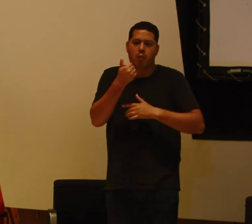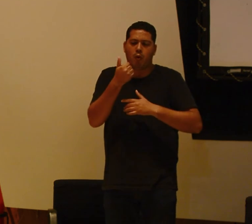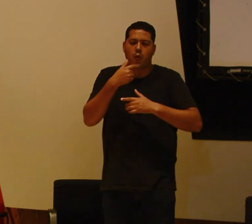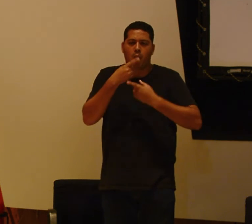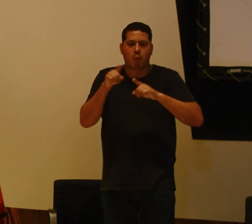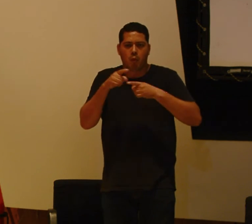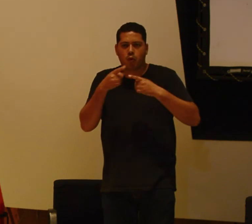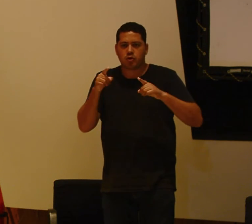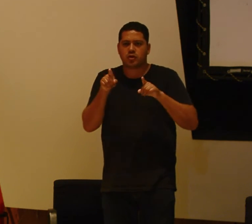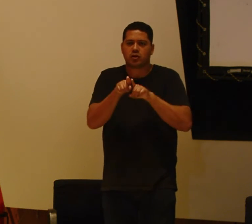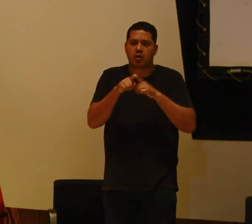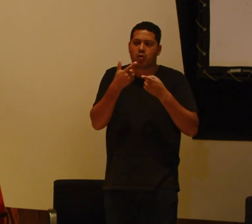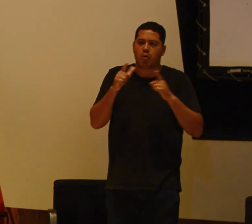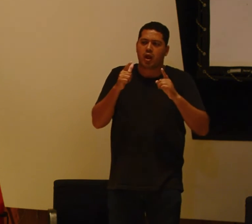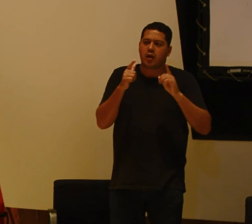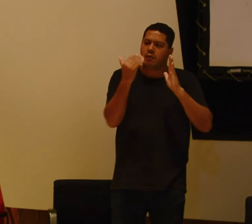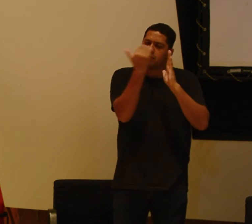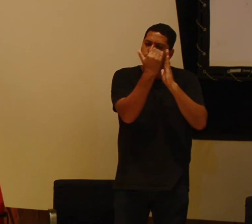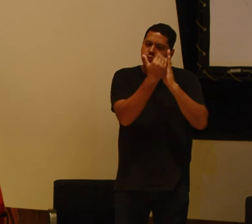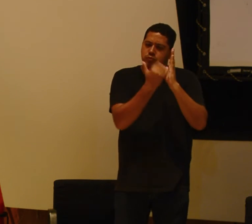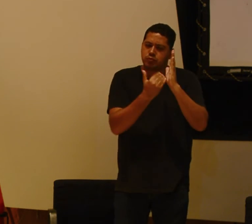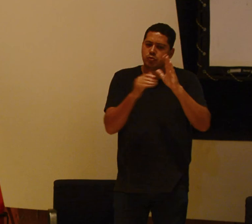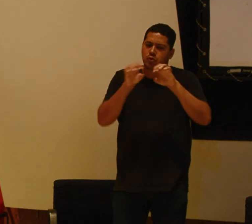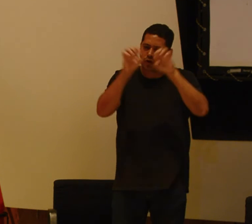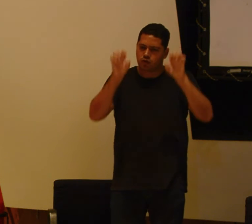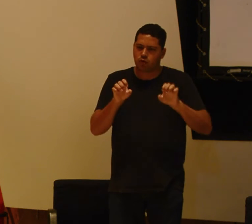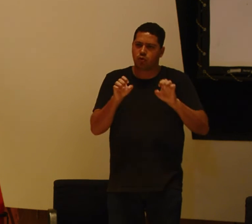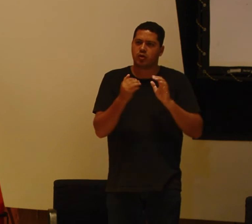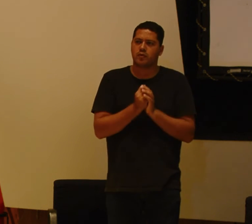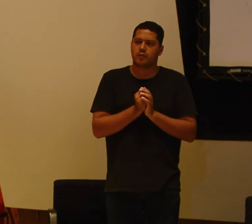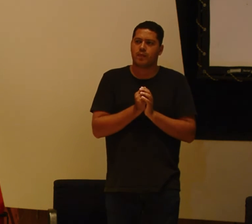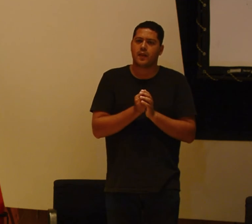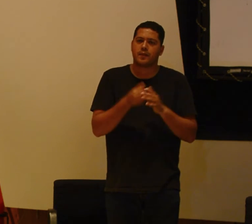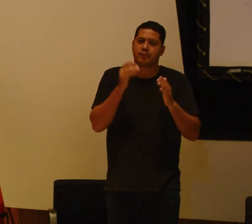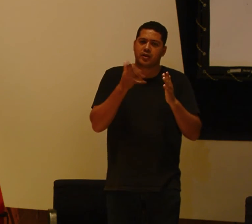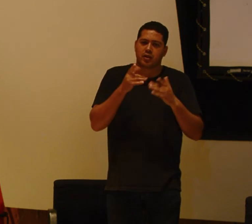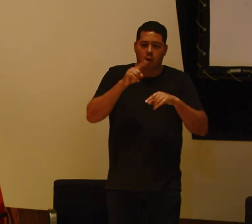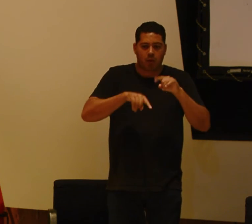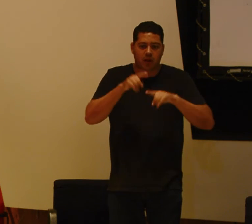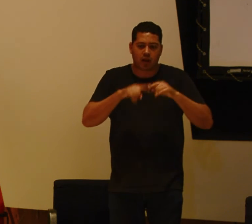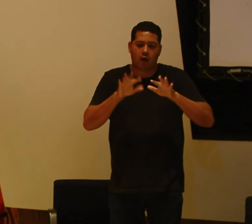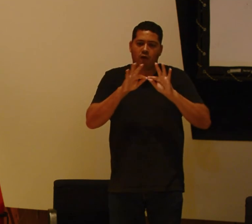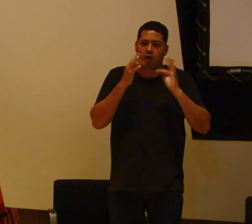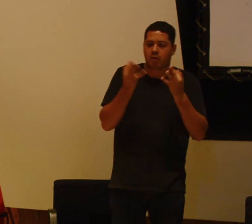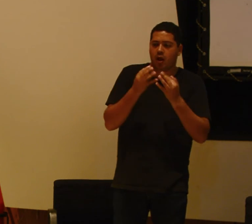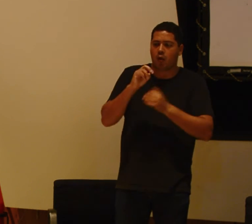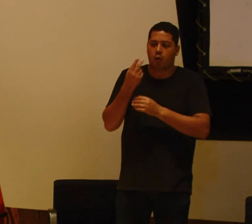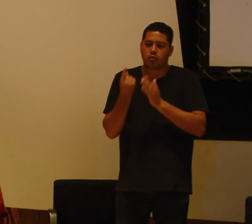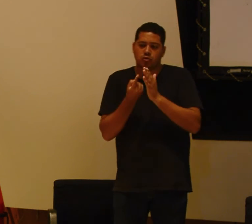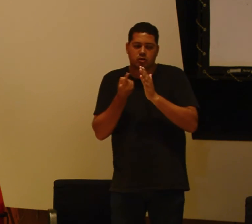de forma sequenciada, estruturada, como eu acabei de falar, partindo de um material já familiar ao indivíduo, como a